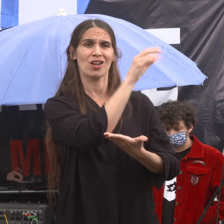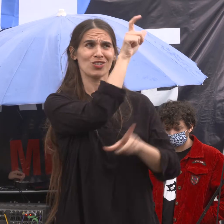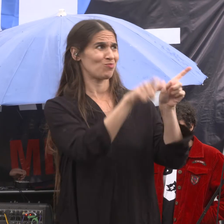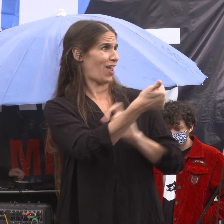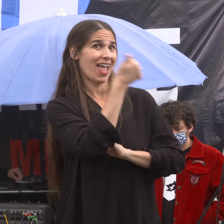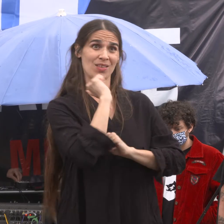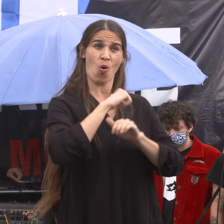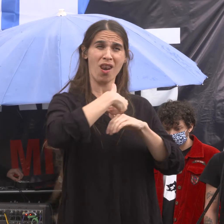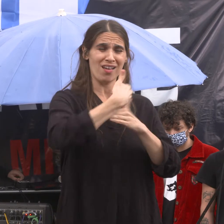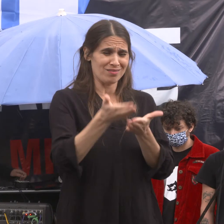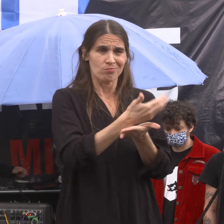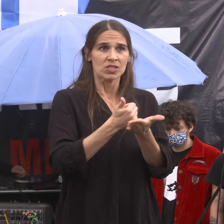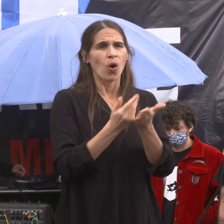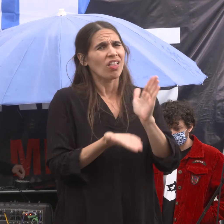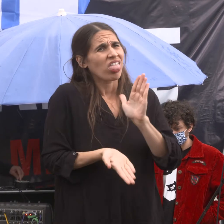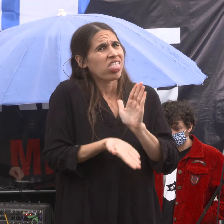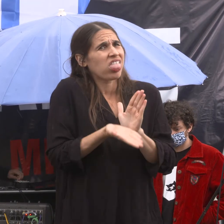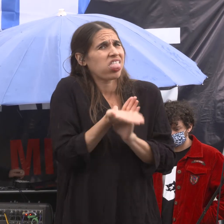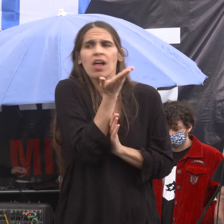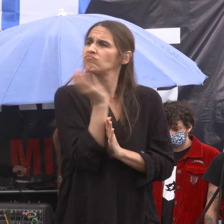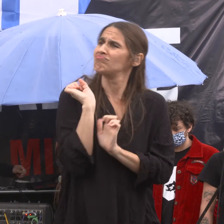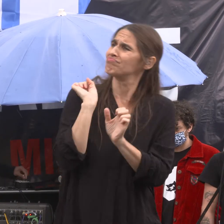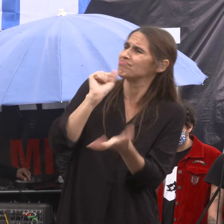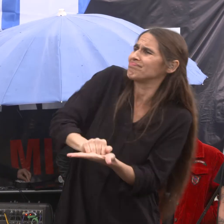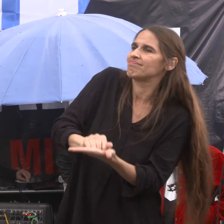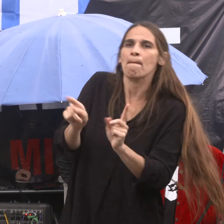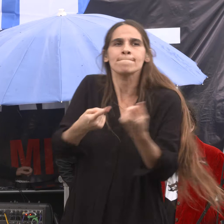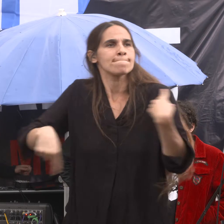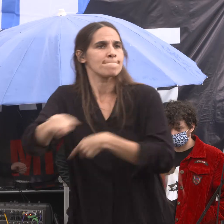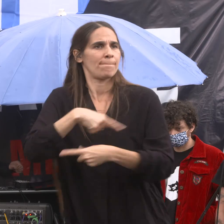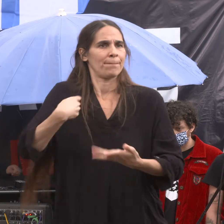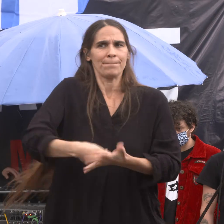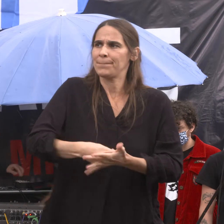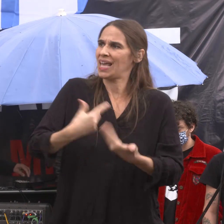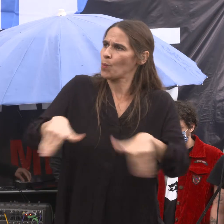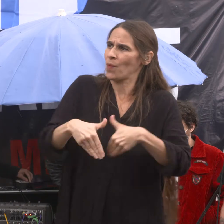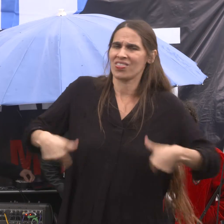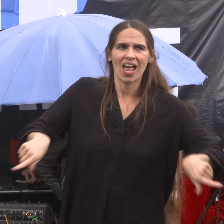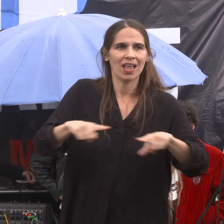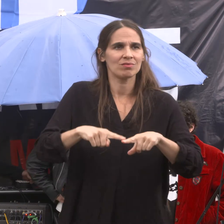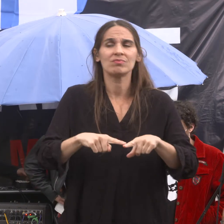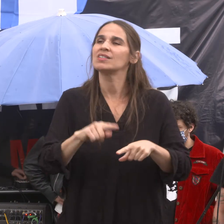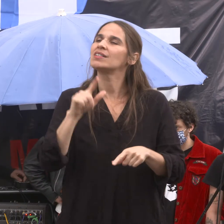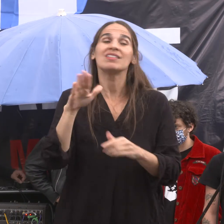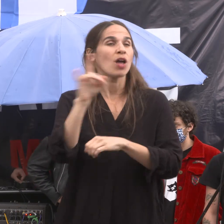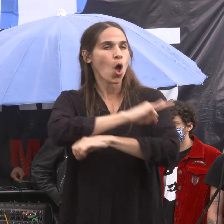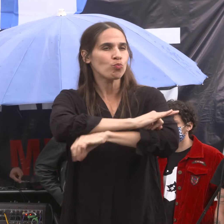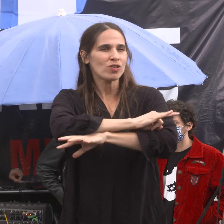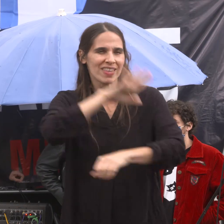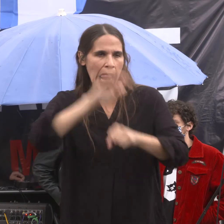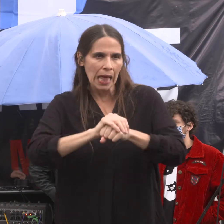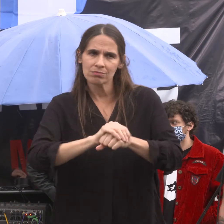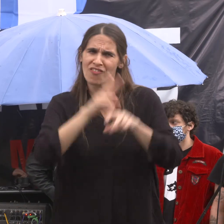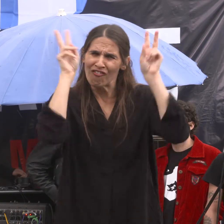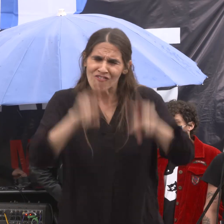עלתה משכורתם באלפי שקלים על חשבון מיליון המובטלים. אין פלא שגלאי הבולשיט שלנו